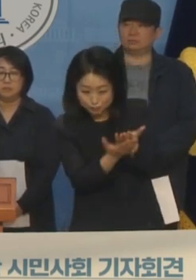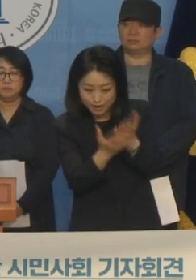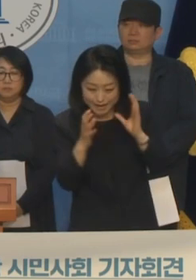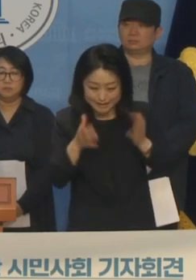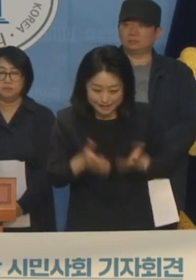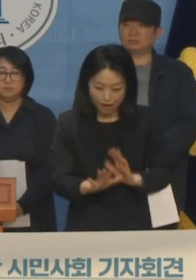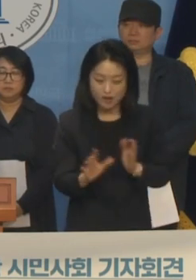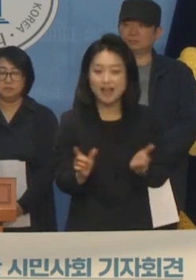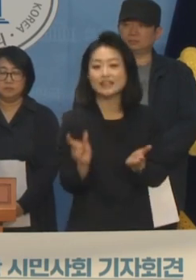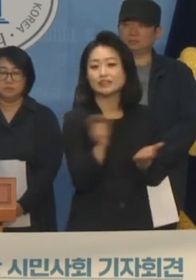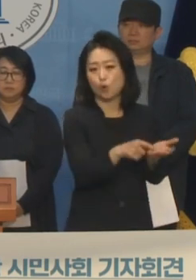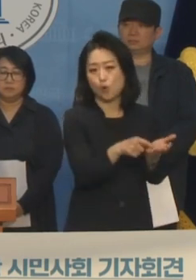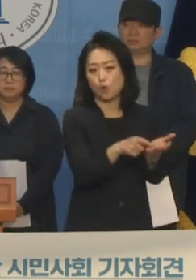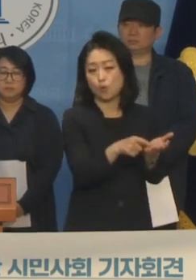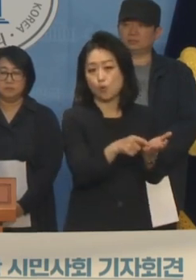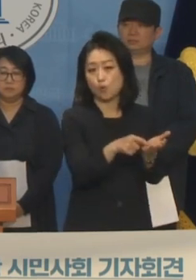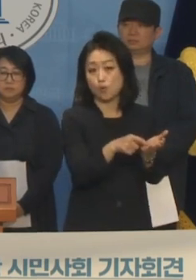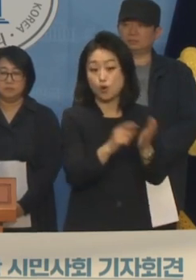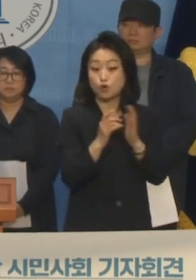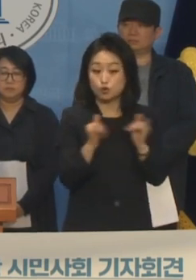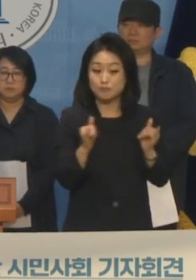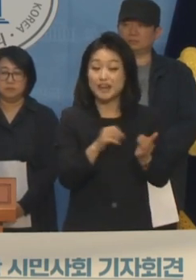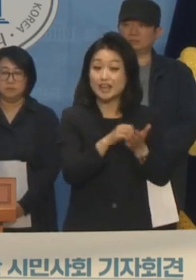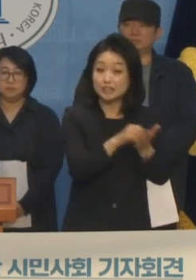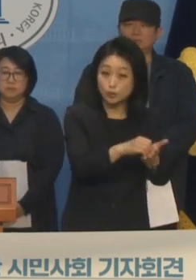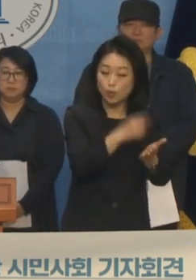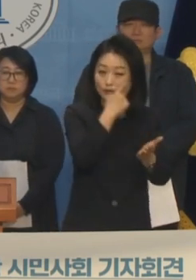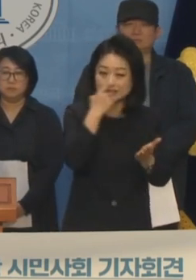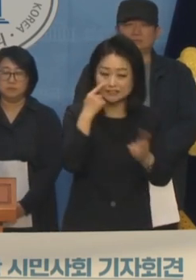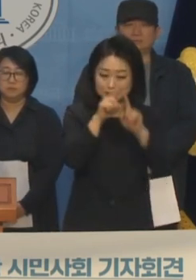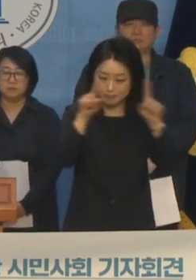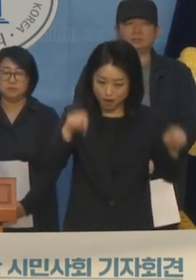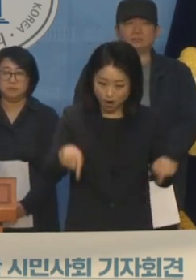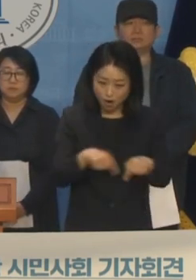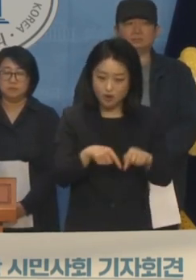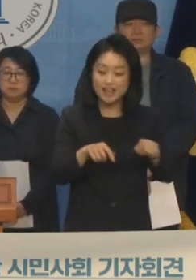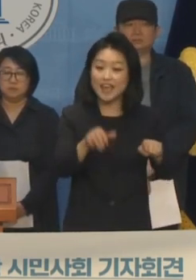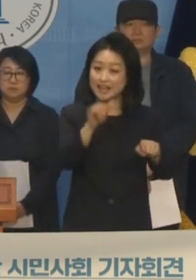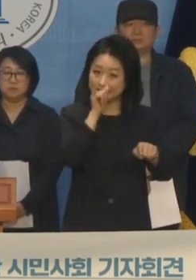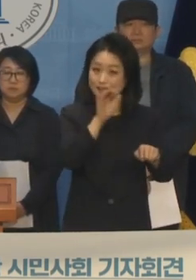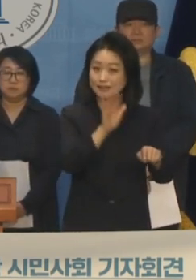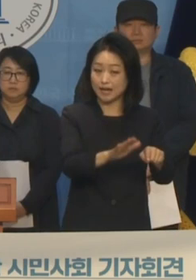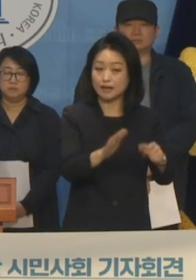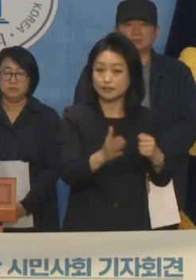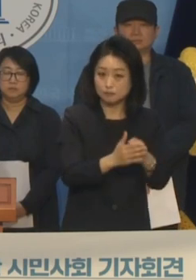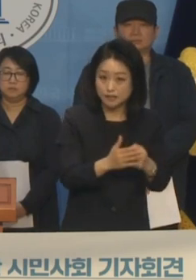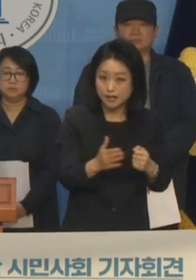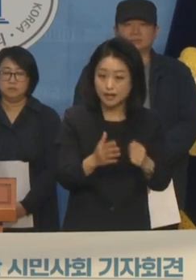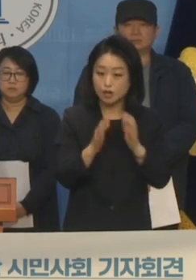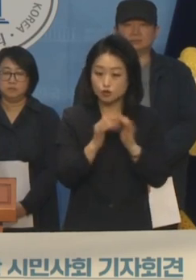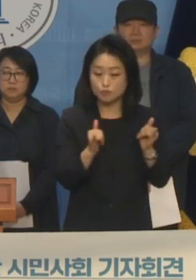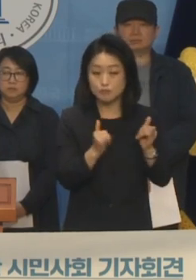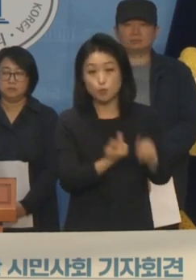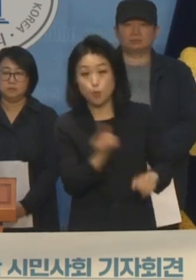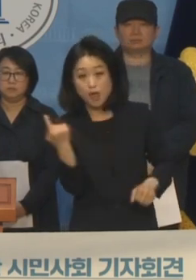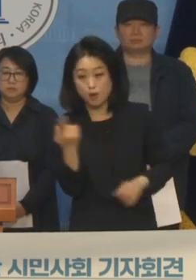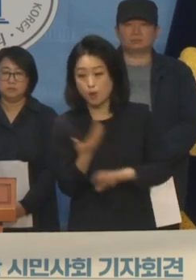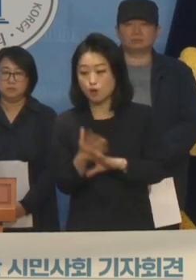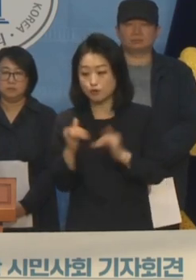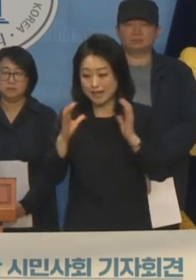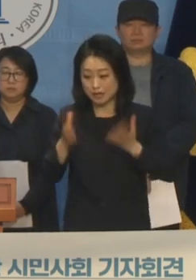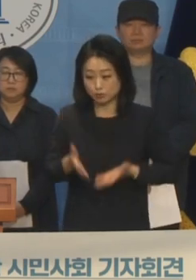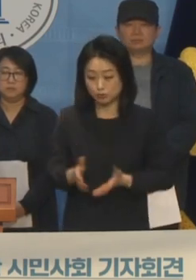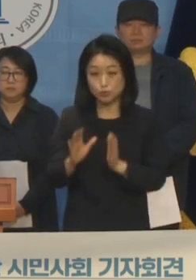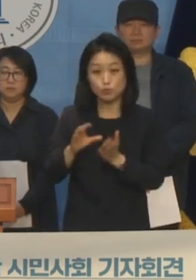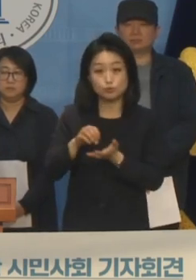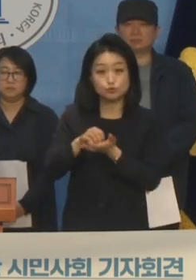이 가족관계등록법이 국민에 대한 등록과 증명에 대한 사항을 규정한다라고 명시함에 따라 국민이 아닌 외국인 아동의 출생에